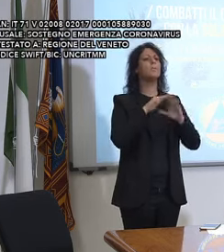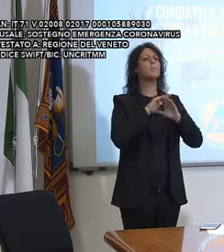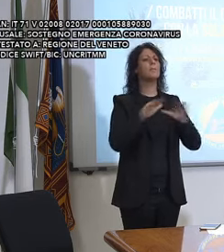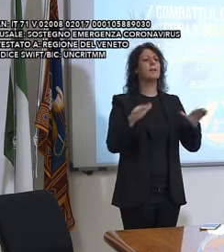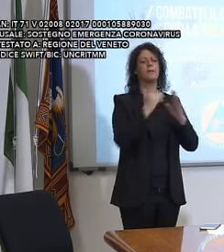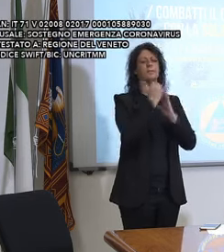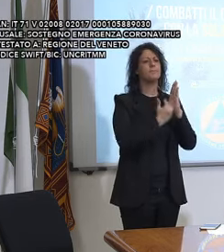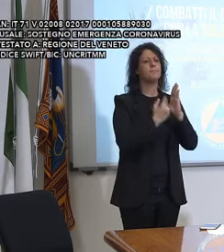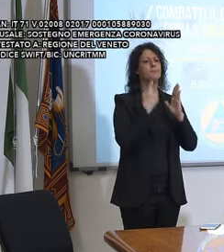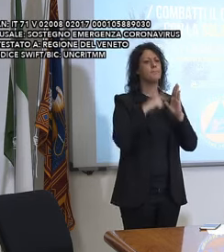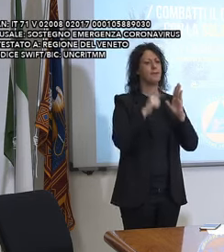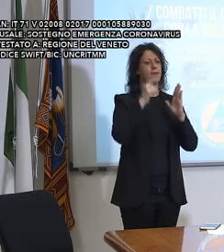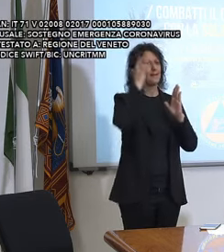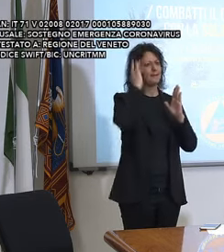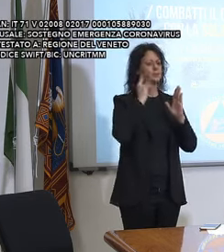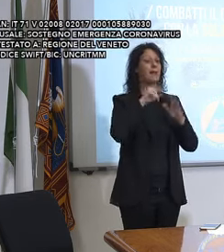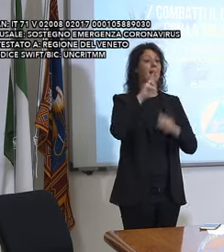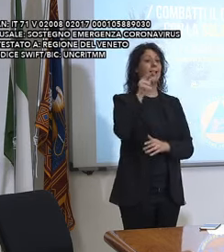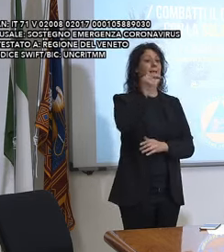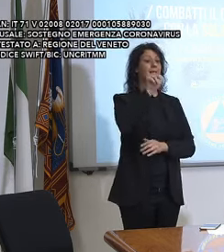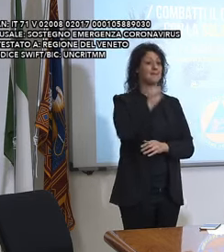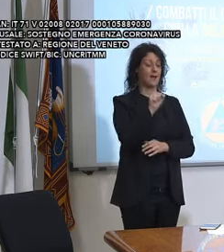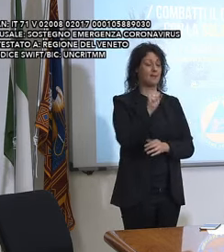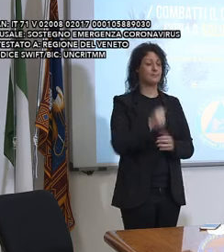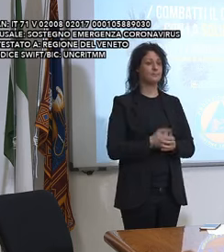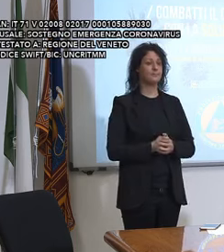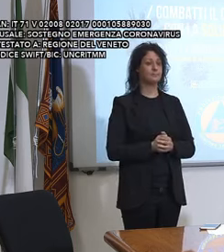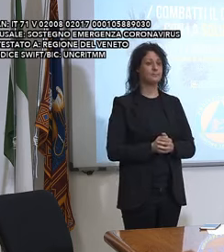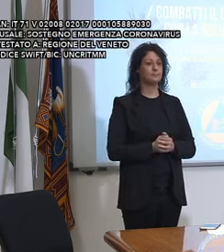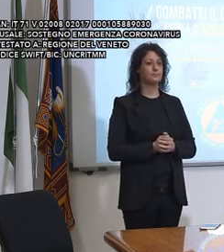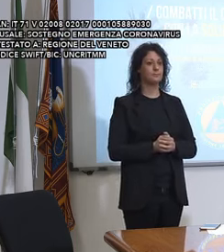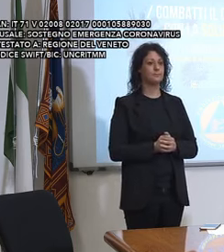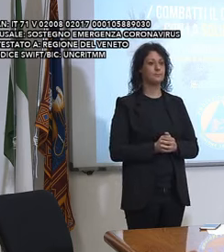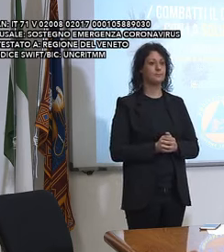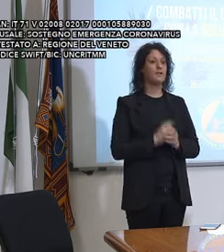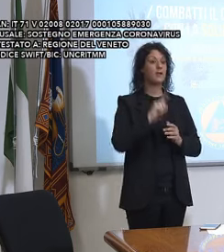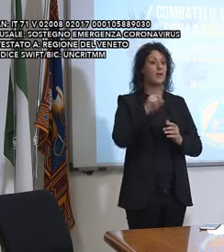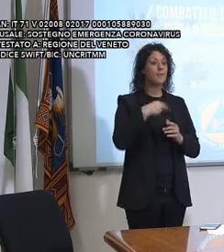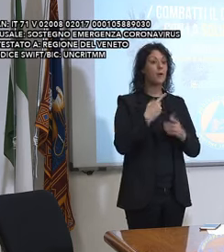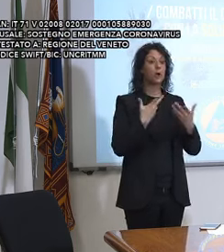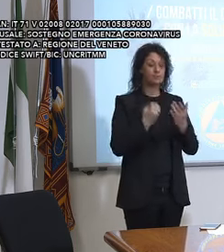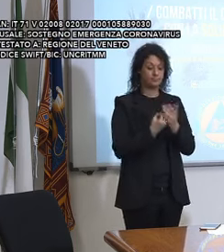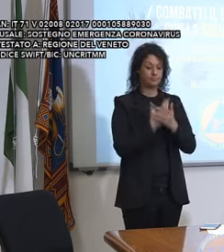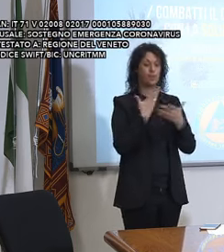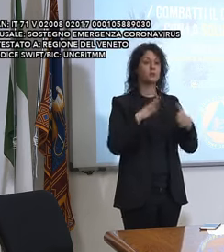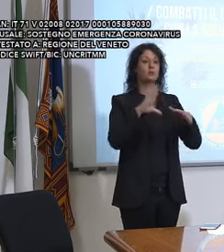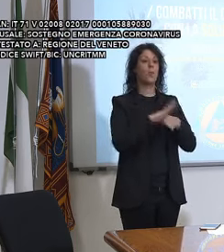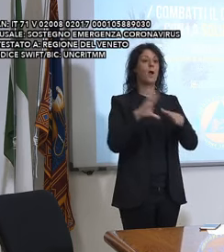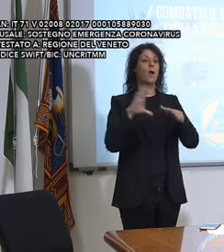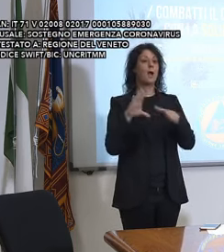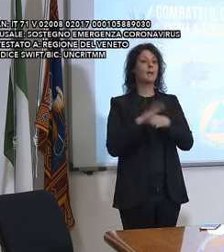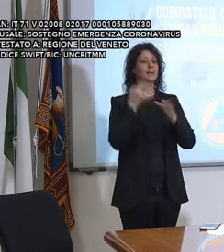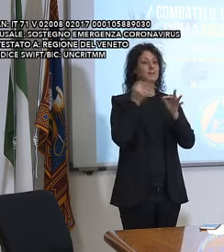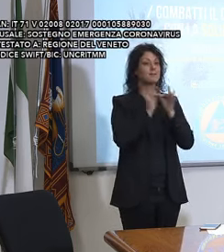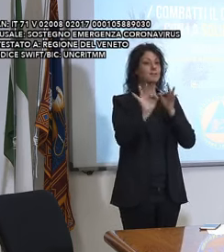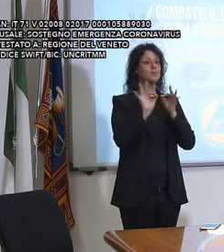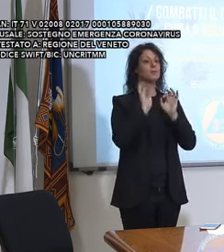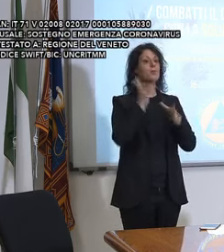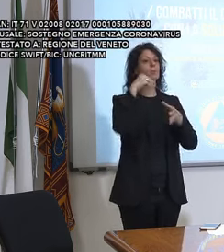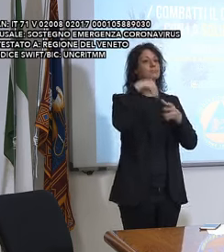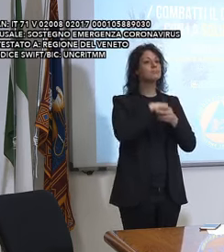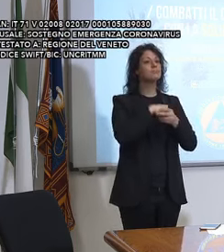RSA. E poi anche il fatto di costituire dei team specialisti all'interno di ogni azienda